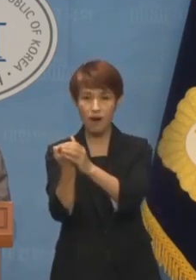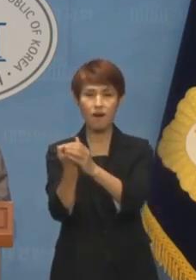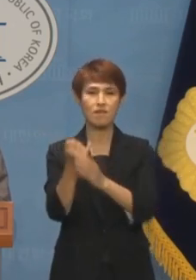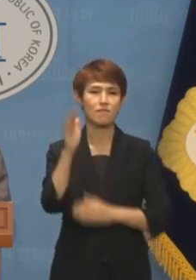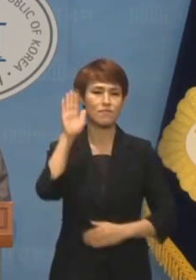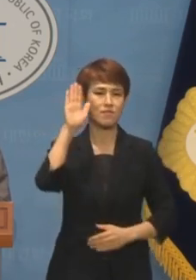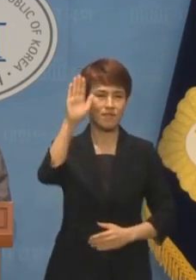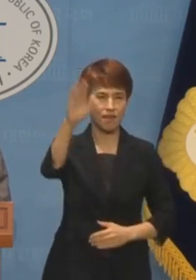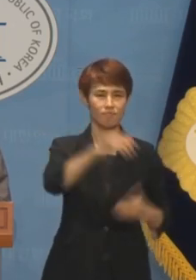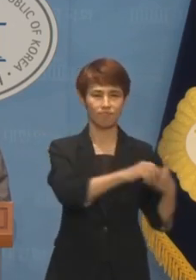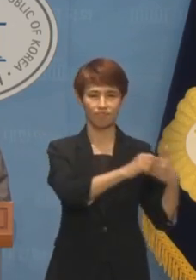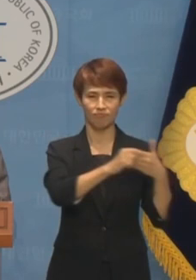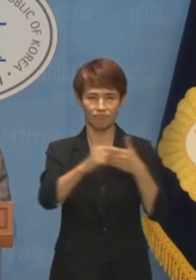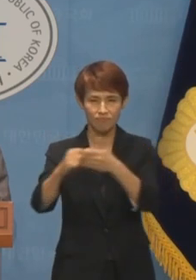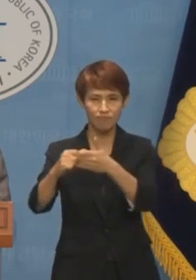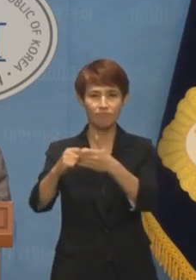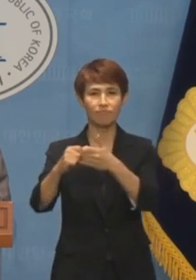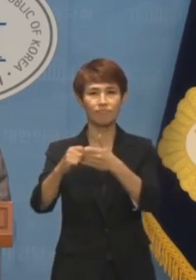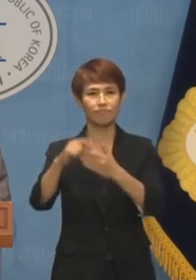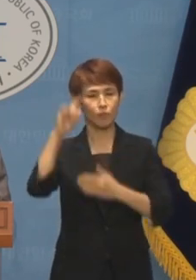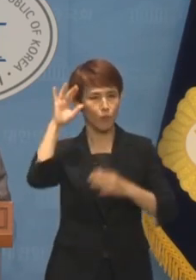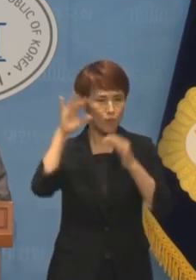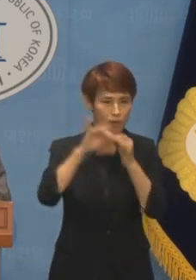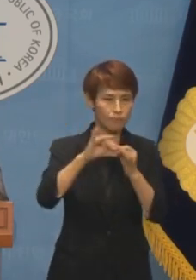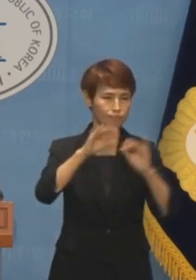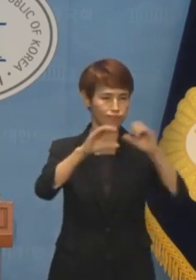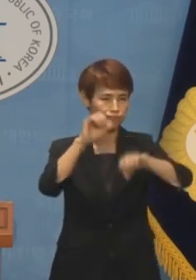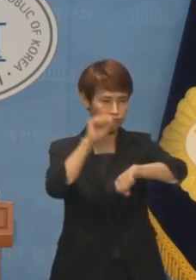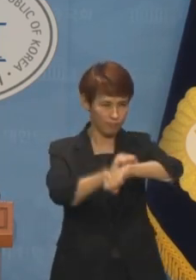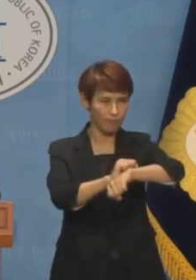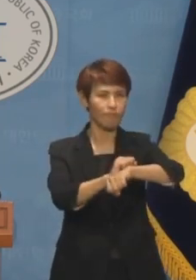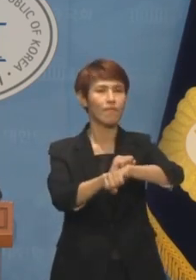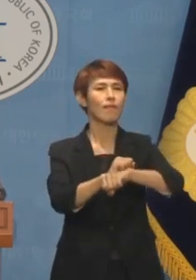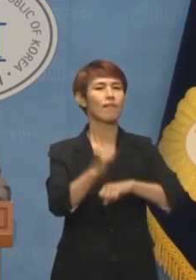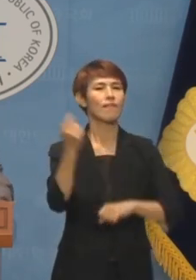미래를 이끌 공감과 소통의 리더입니다.